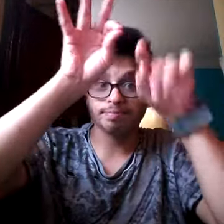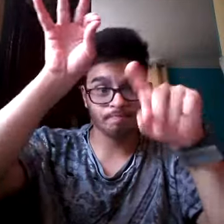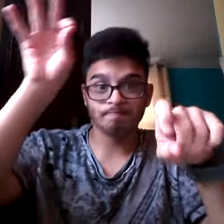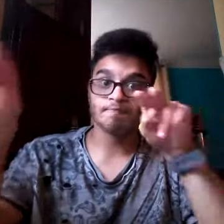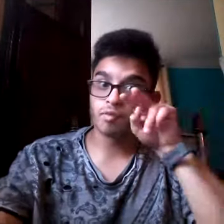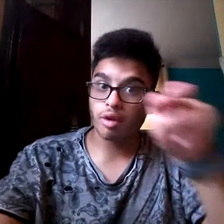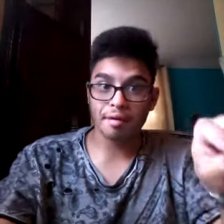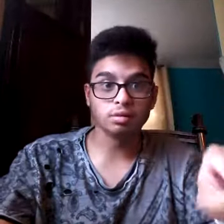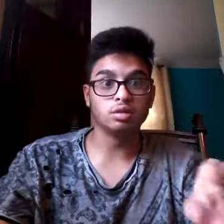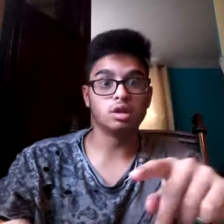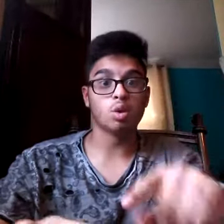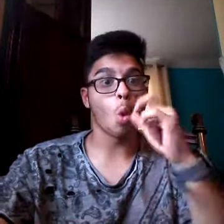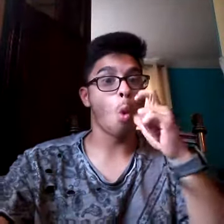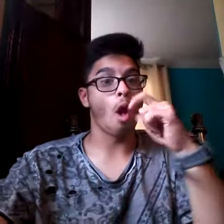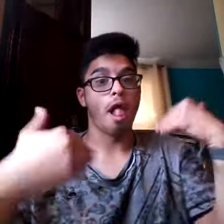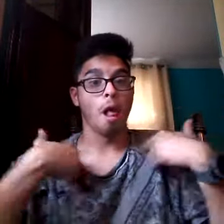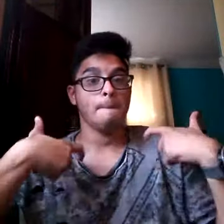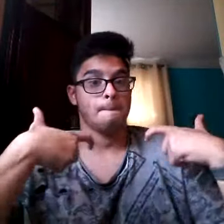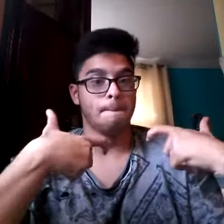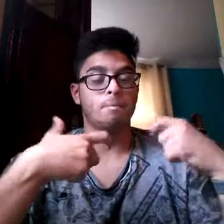7 de septiembre. Sí, eso lo han